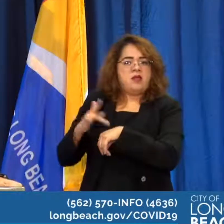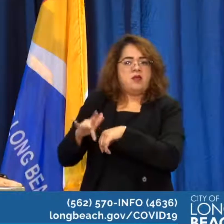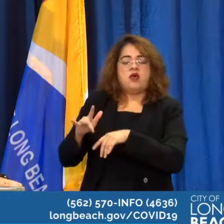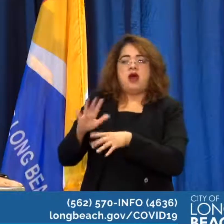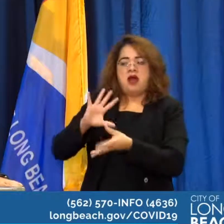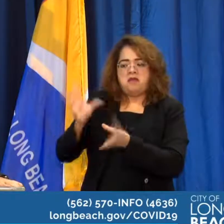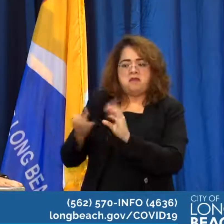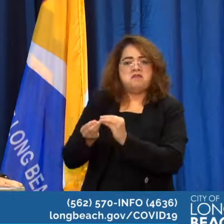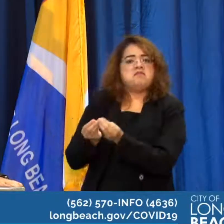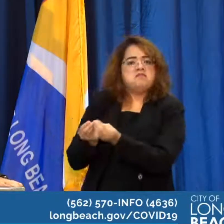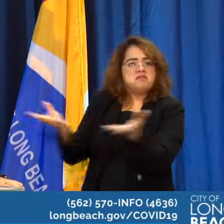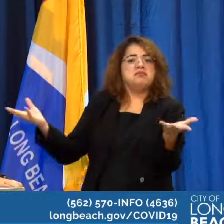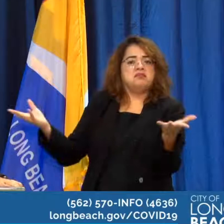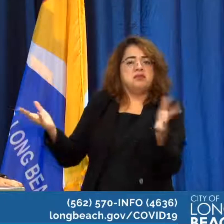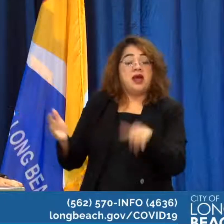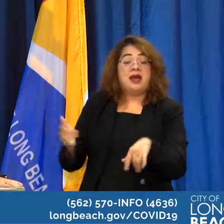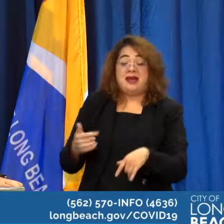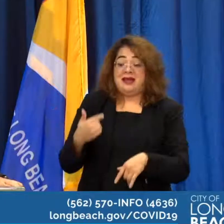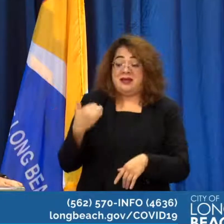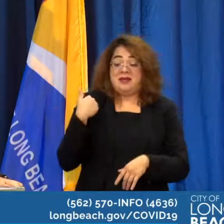viernes hicimos